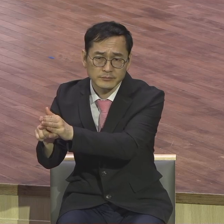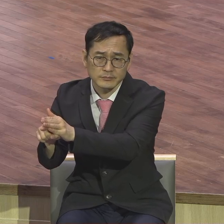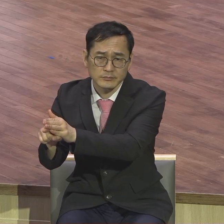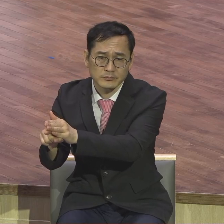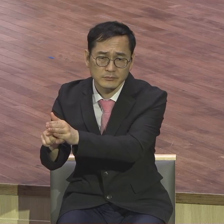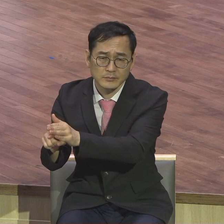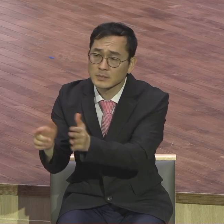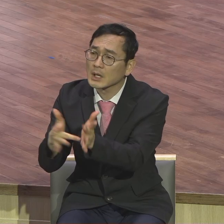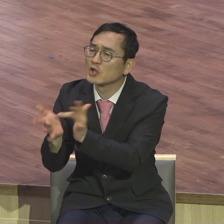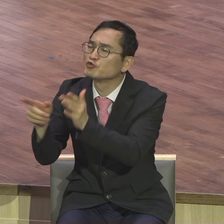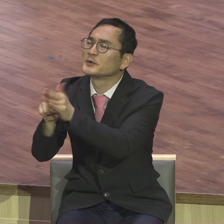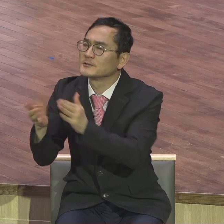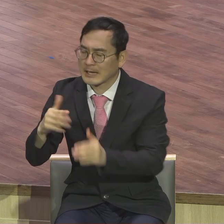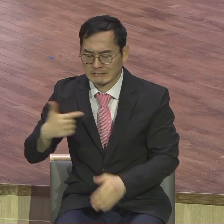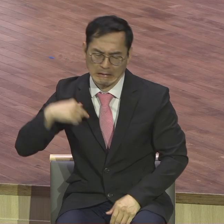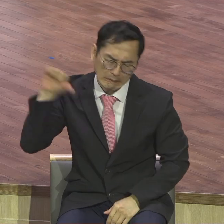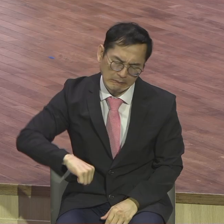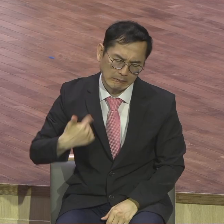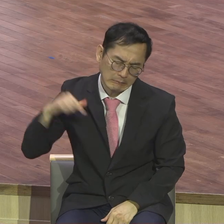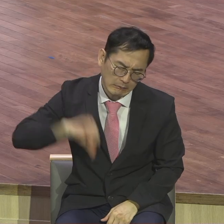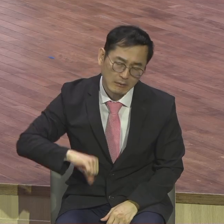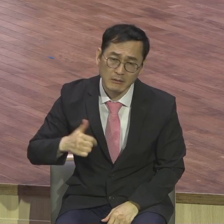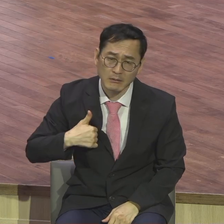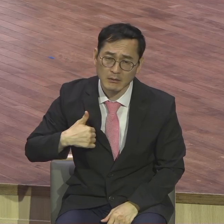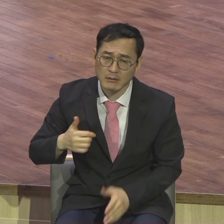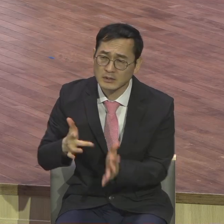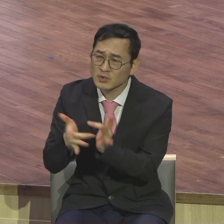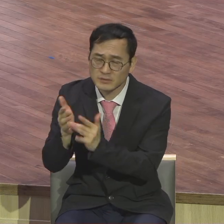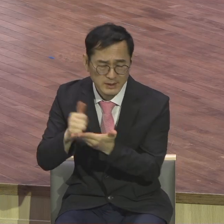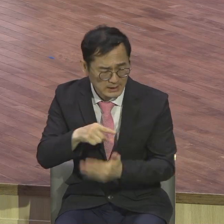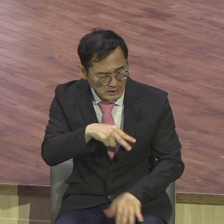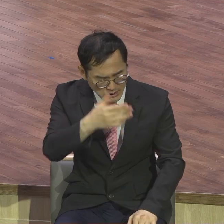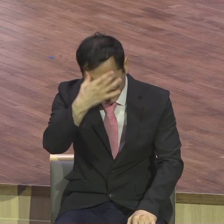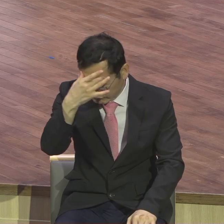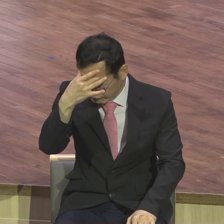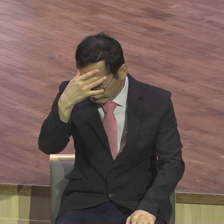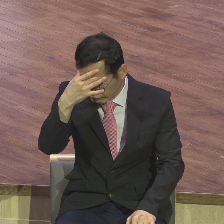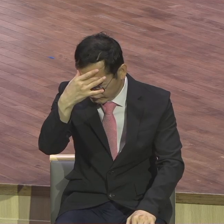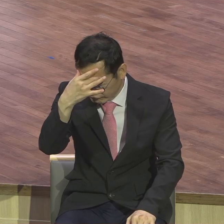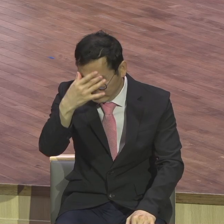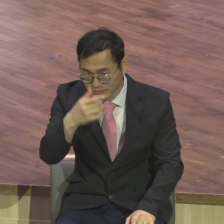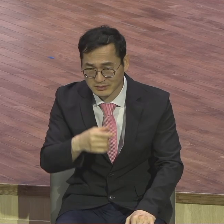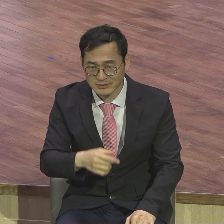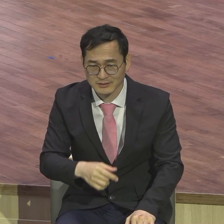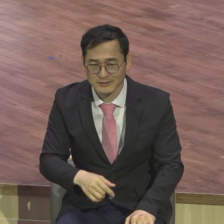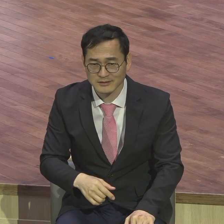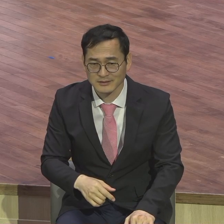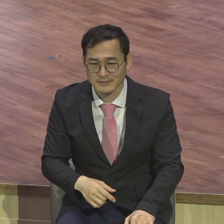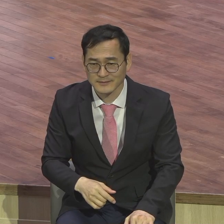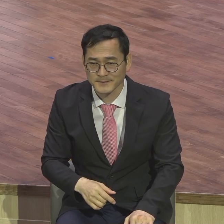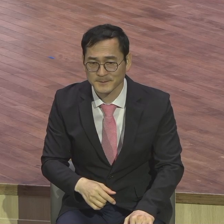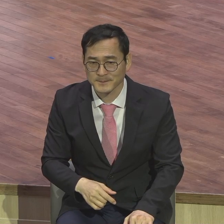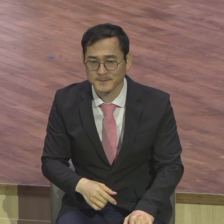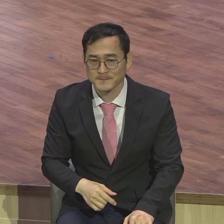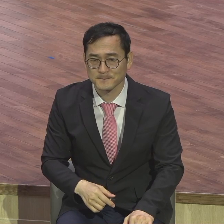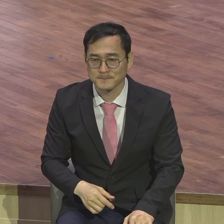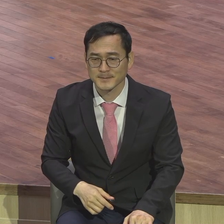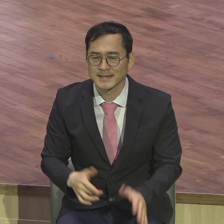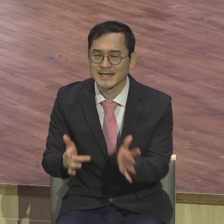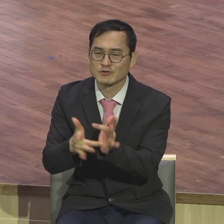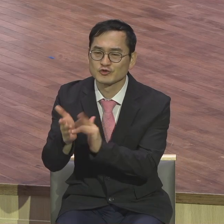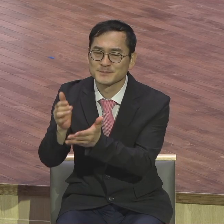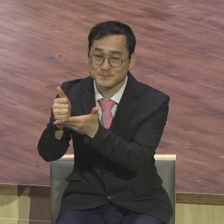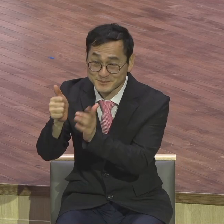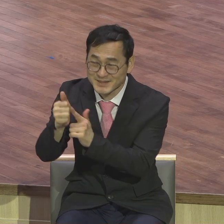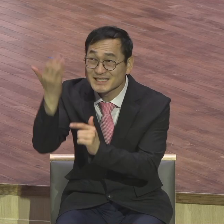그런데 예수 믿으면서 그거 꽉 잡혀있다. 그럼 왜 예수 믿는 거예요? 아는 거지. 예수 아는 거지 믿는 겁니까? 믿지 않으면 구원 못